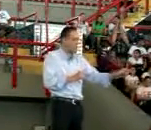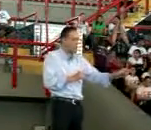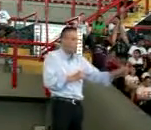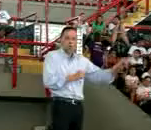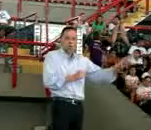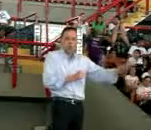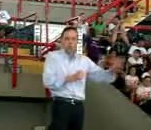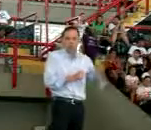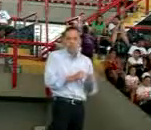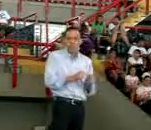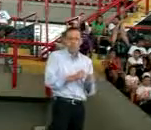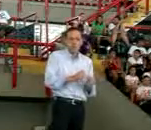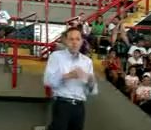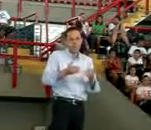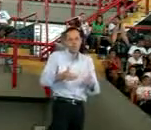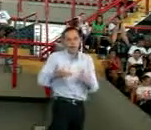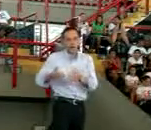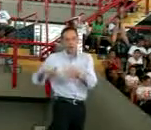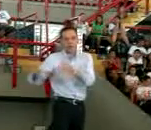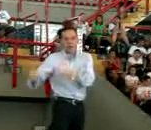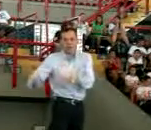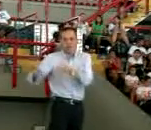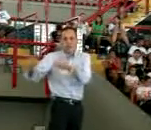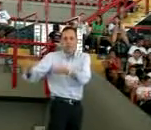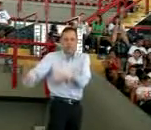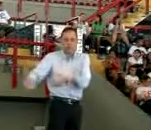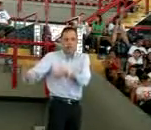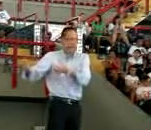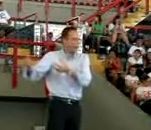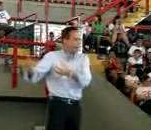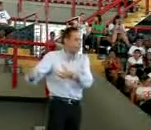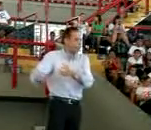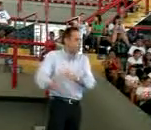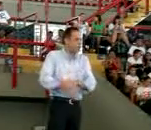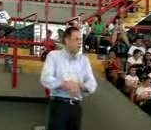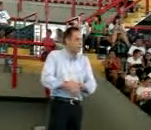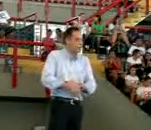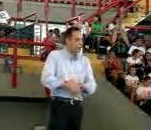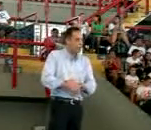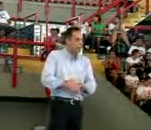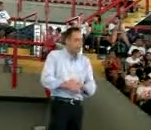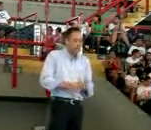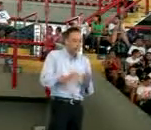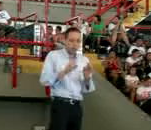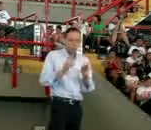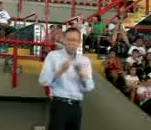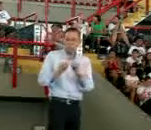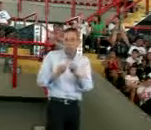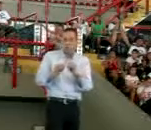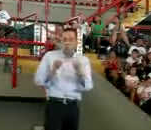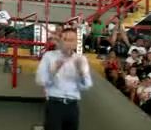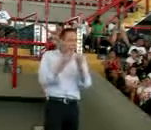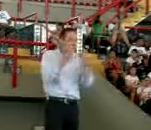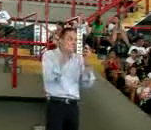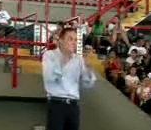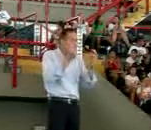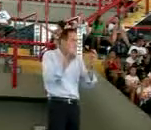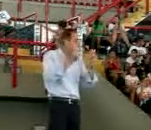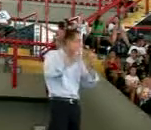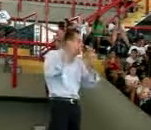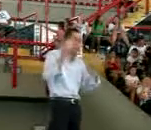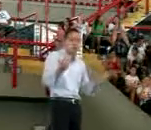independente chamado Uruguai. E vai ser um país dependente da economia inglesa. Então nós tivemos